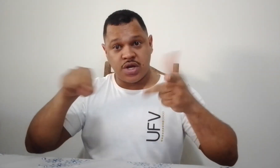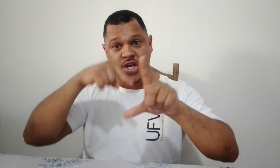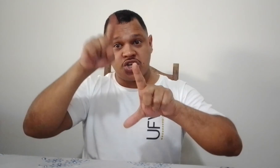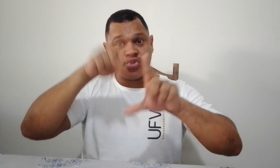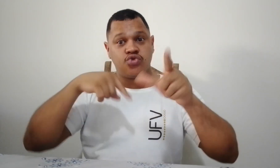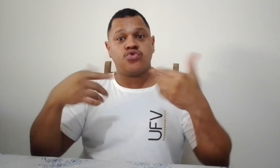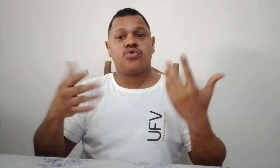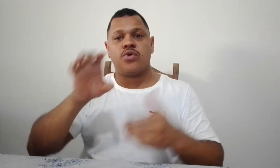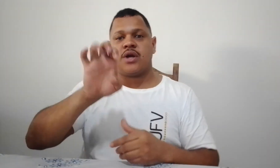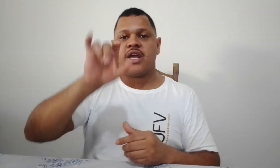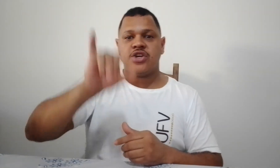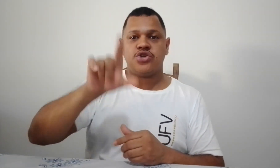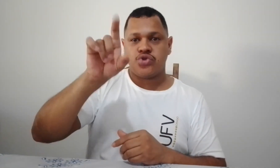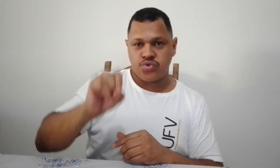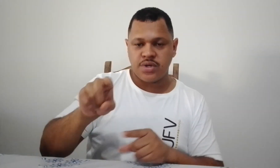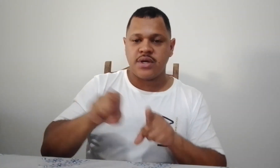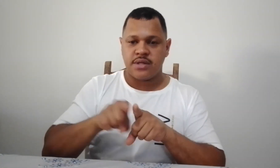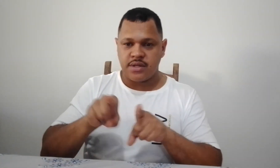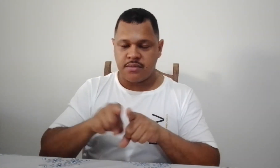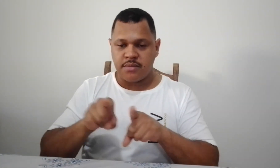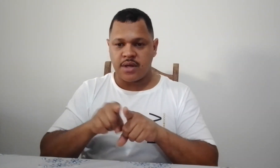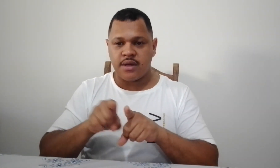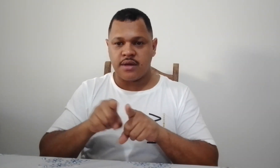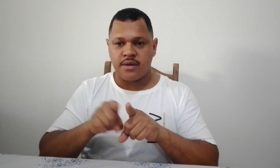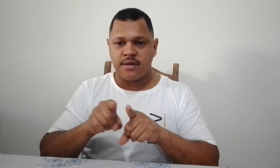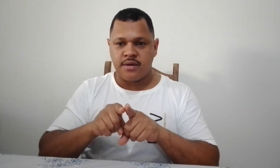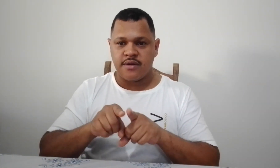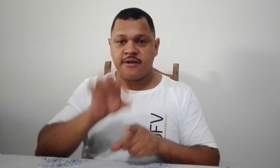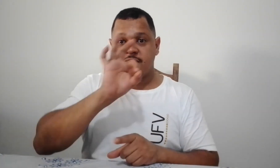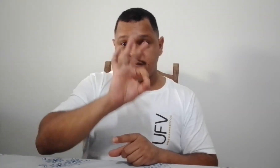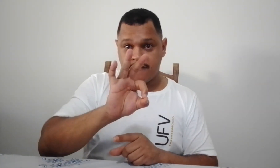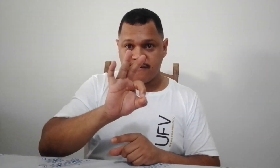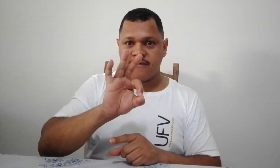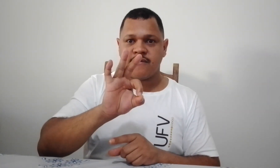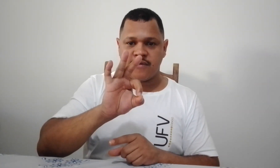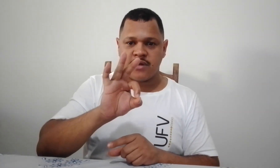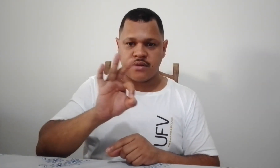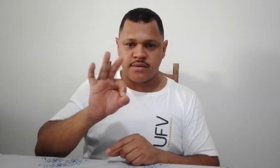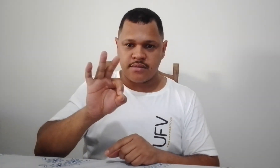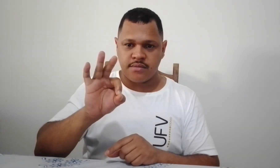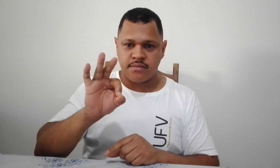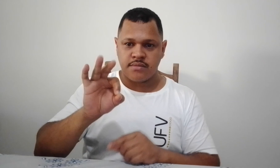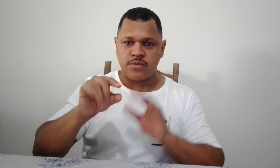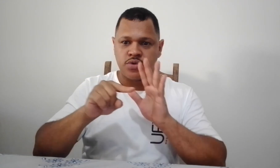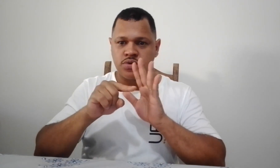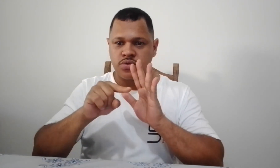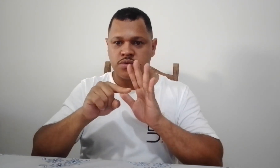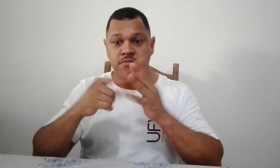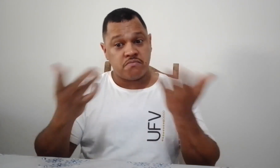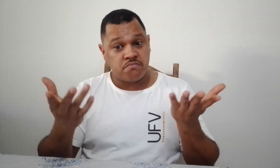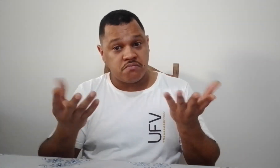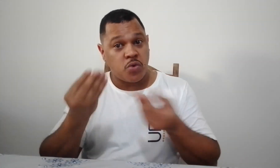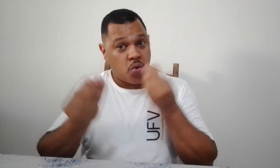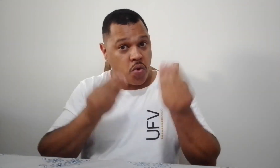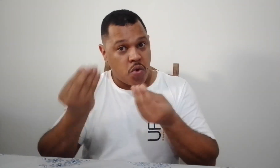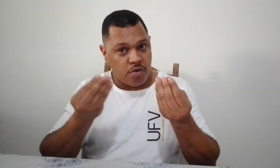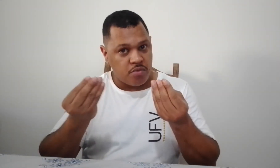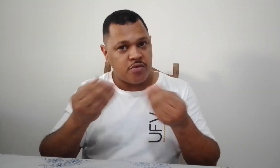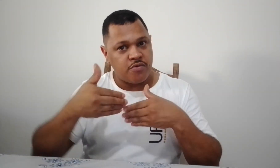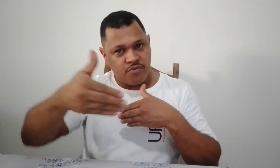de π sobre 6. Isso vai gerar diferença na integral? Vejam vocês.